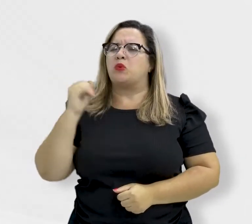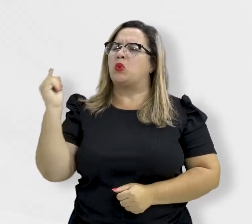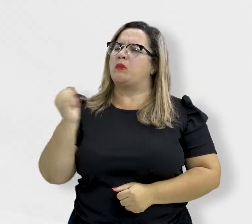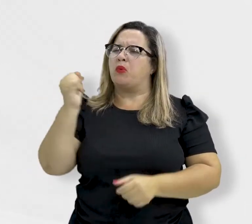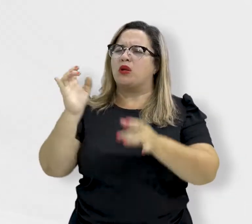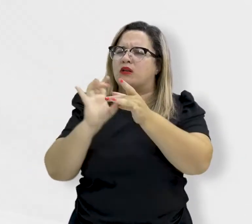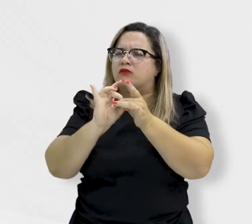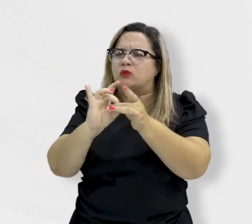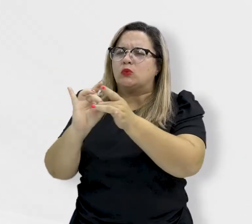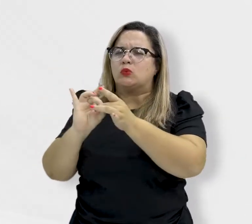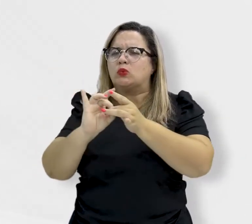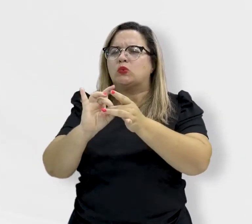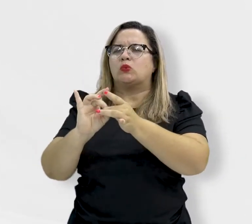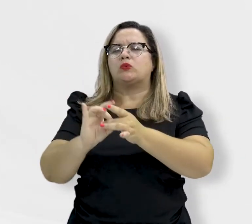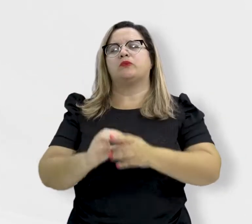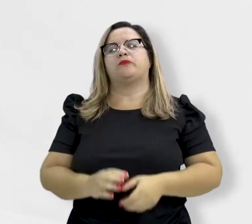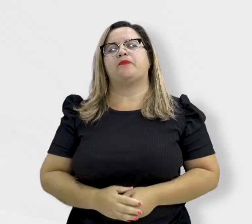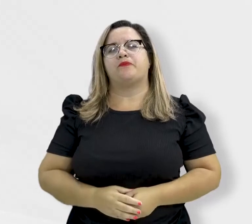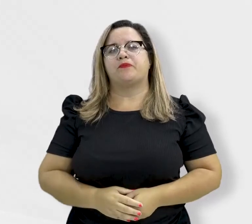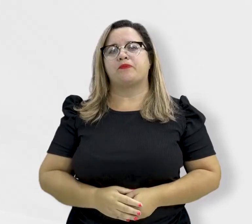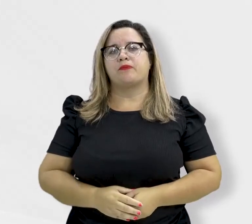feito um grande trabalho à frente da Procuradoria-Geral de